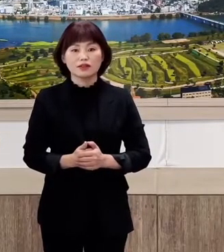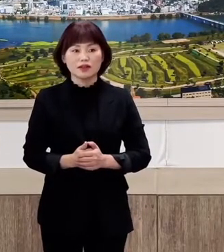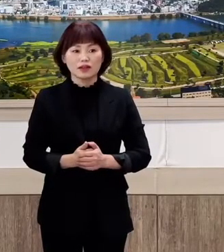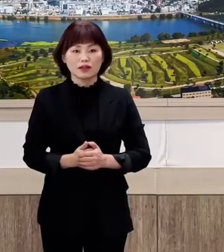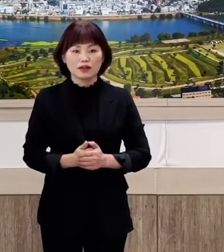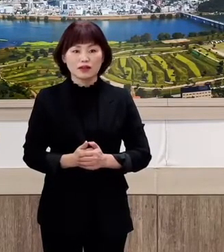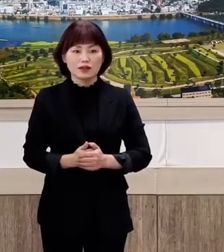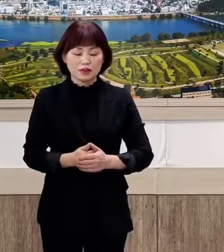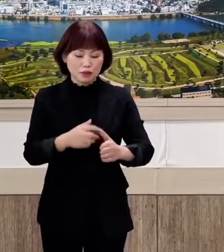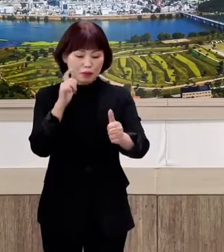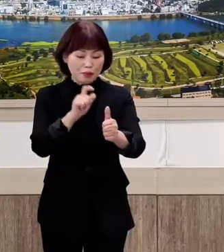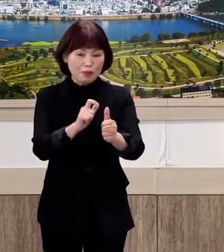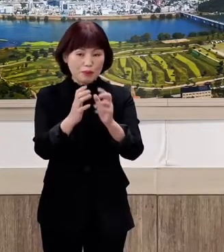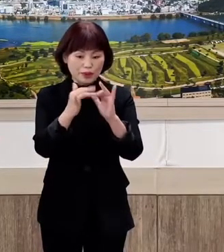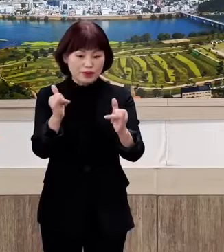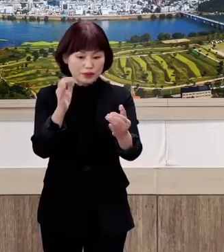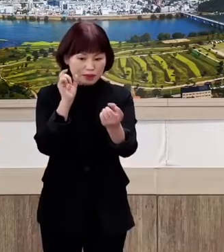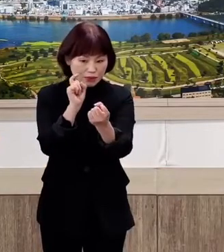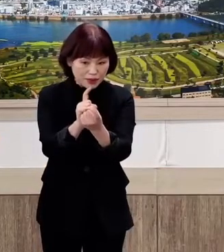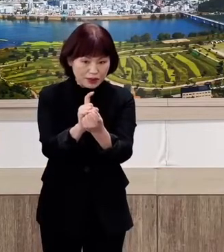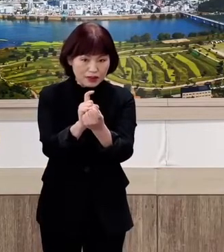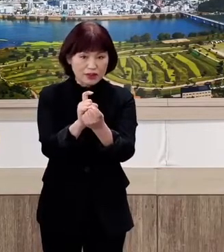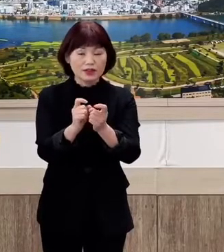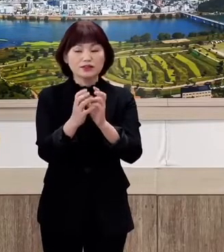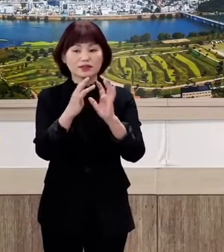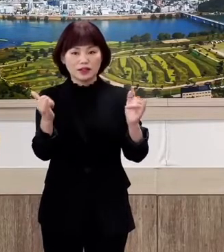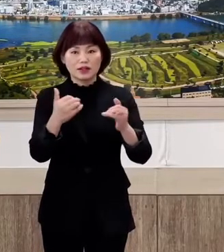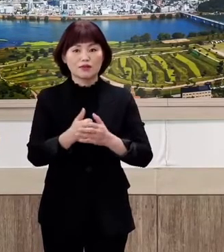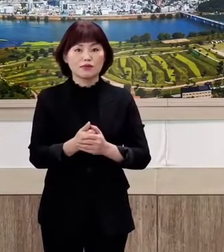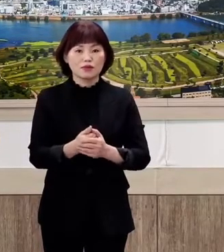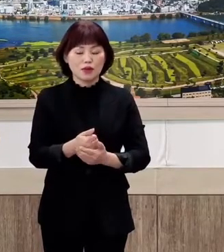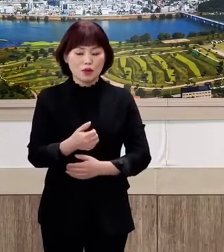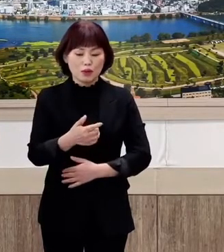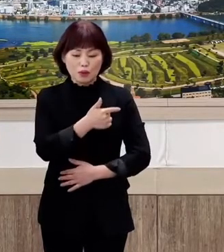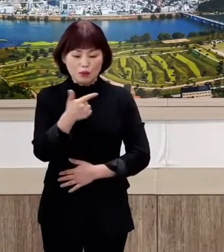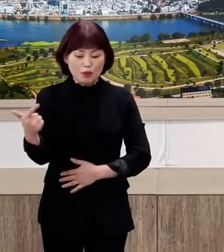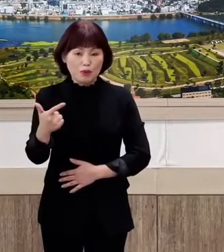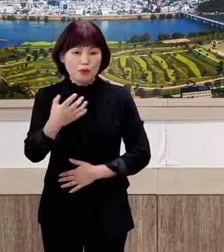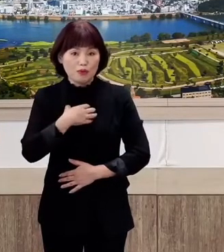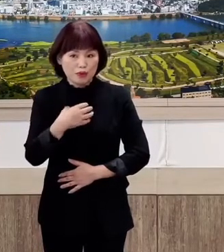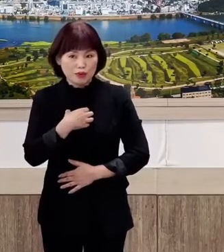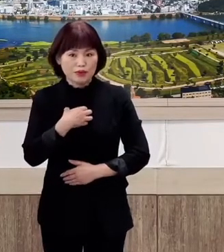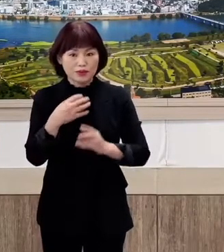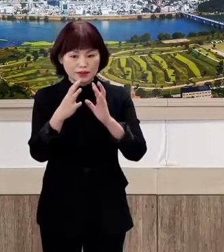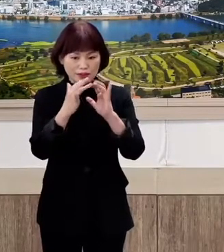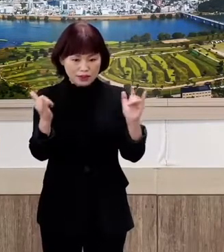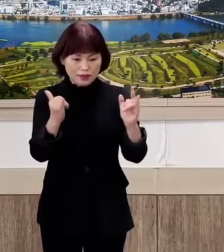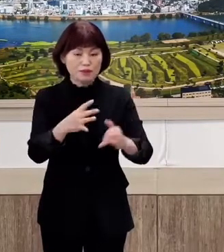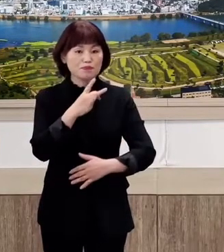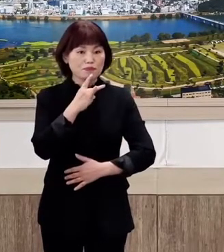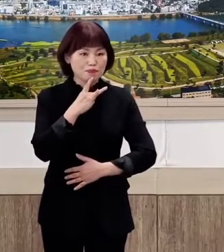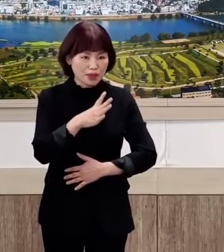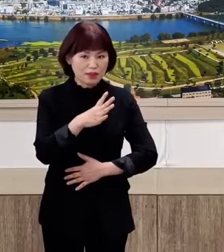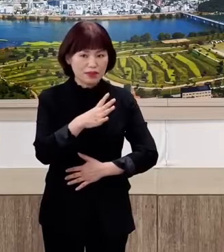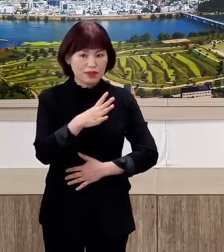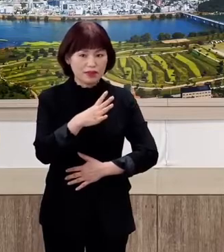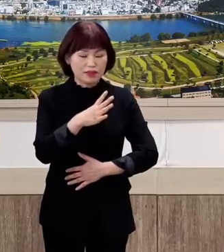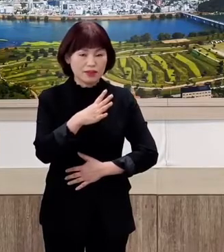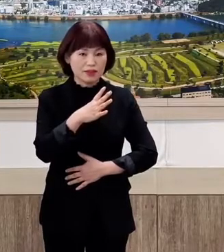밀접 접촉자 등의 고위험군을 대상으로만 시행하게 되며 그 외 일반